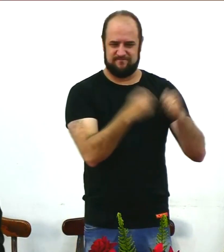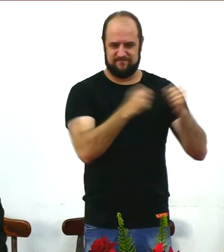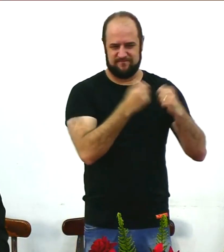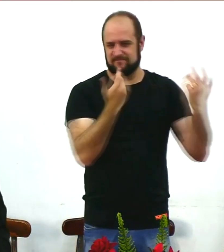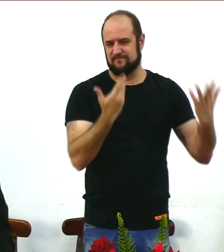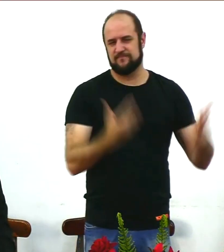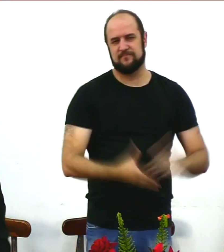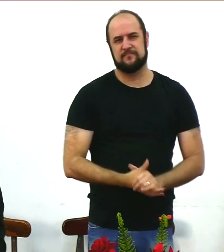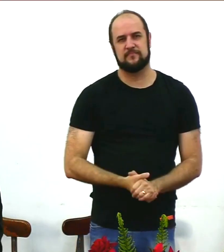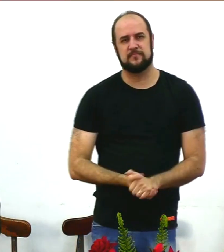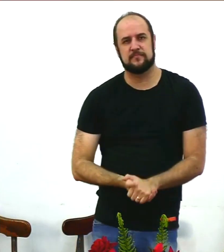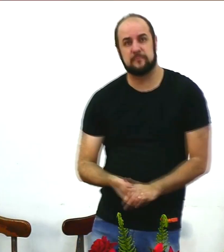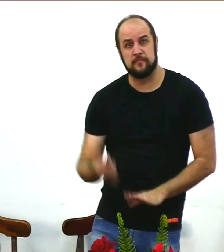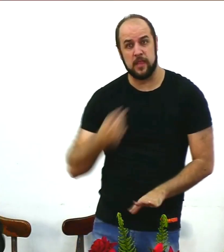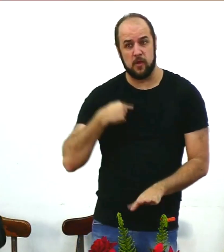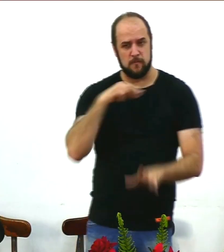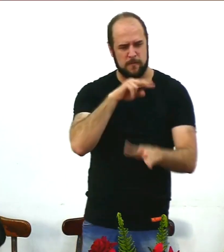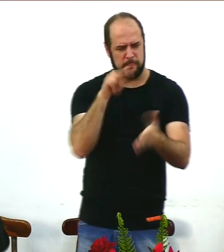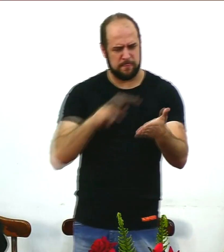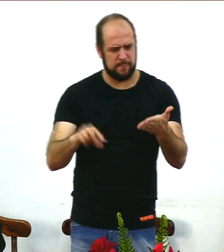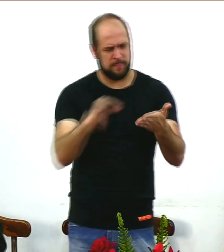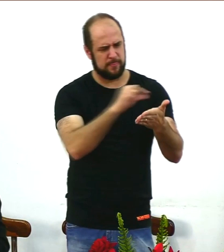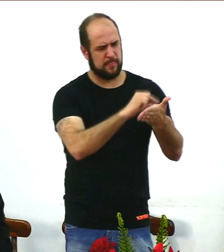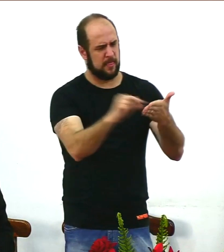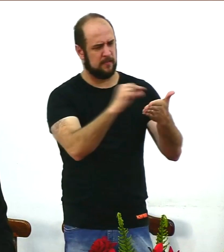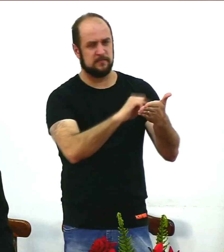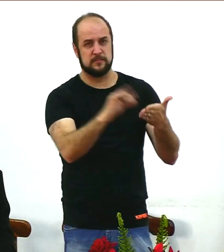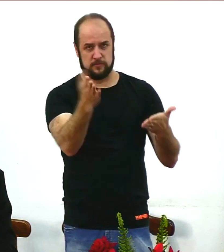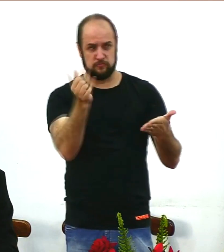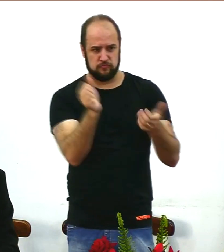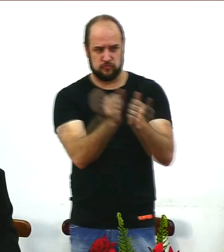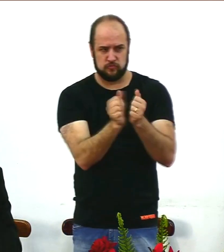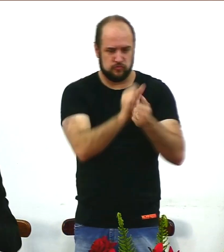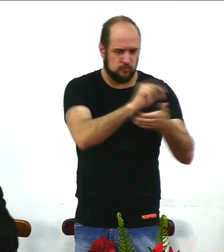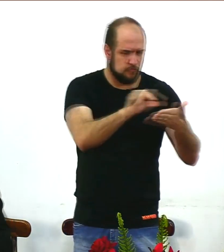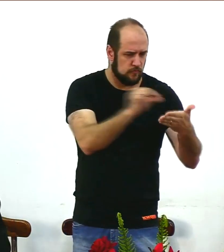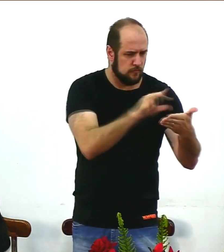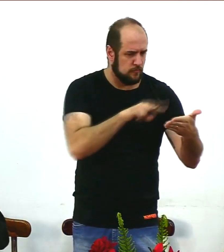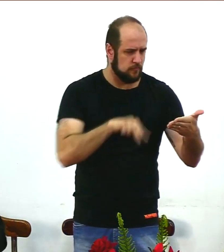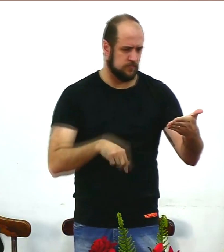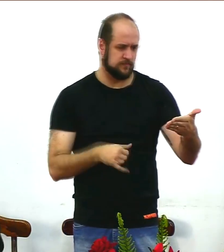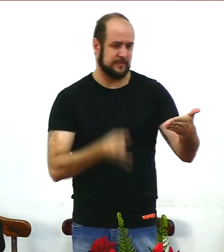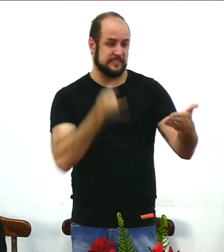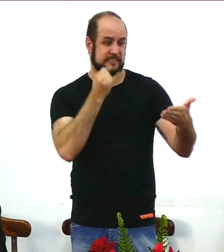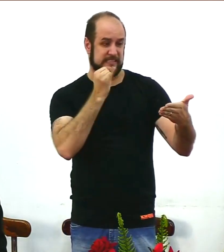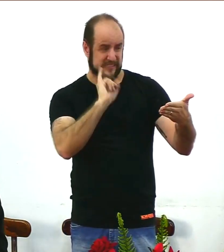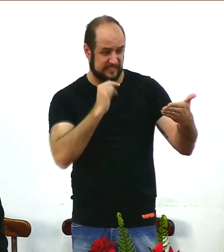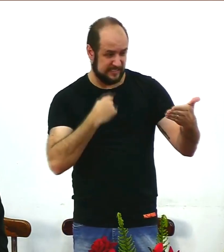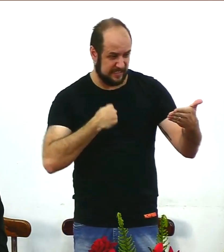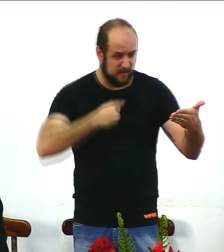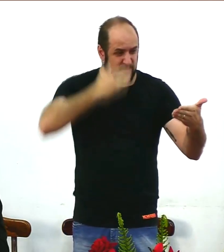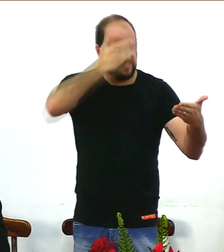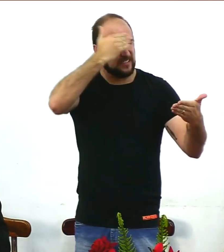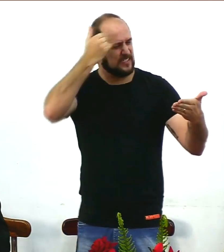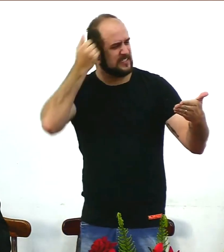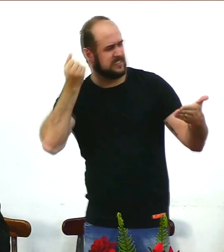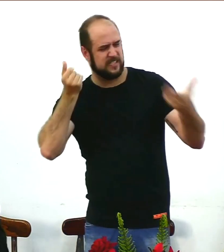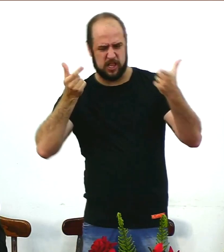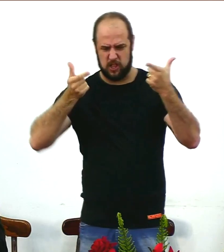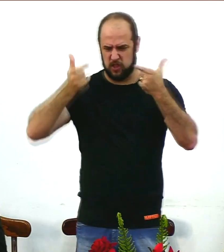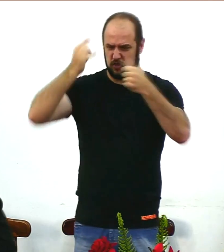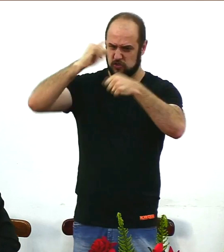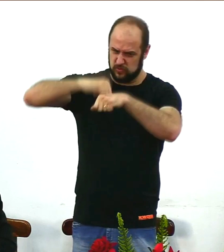nem viver vale a pena. Se eu não puder entregar a minha vida ao Senhor, consagrar os meus